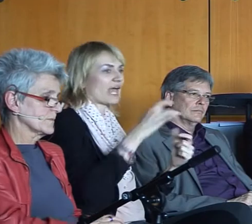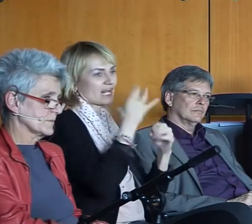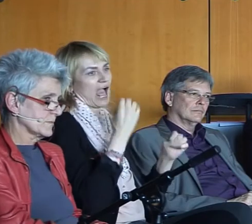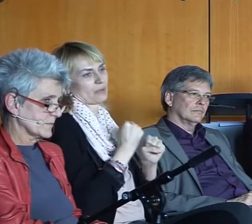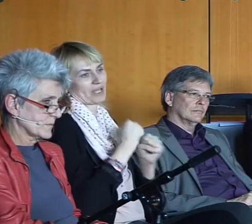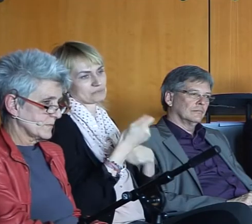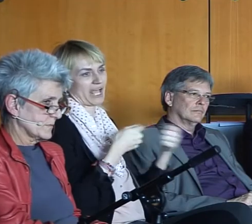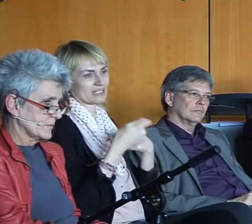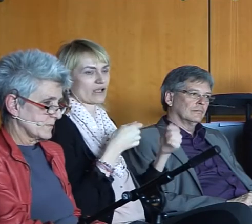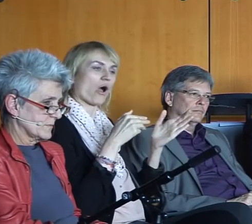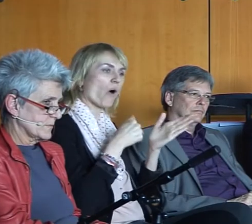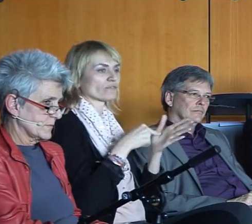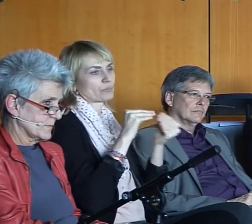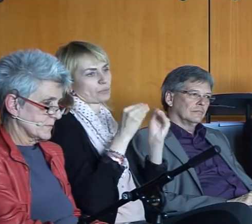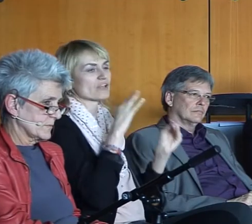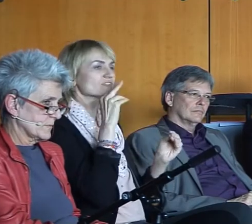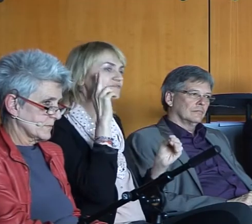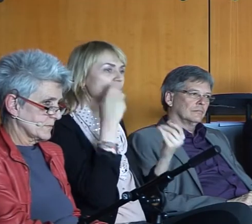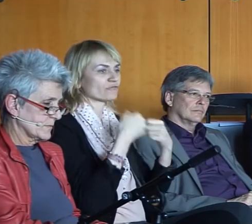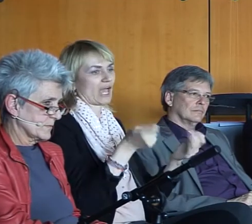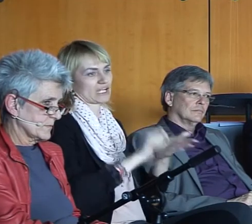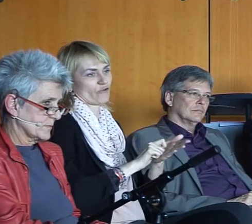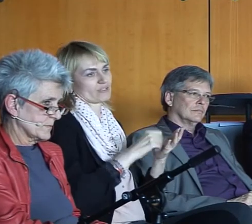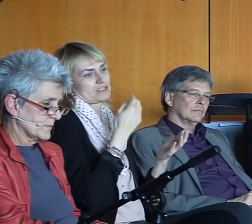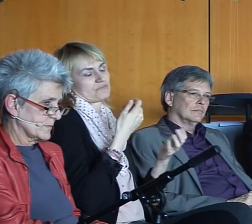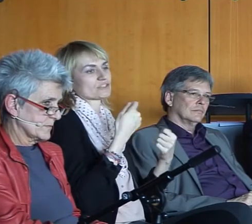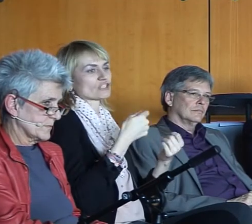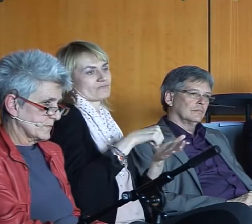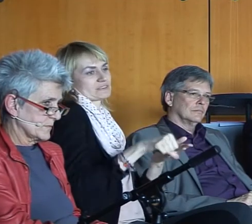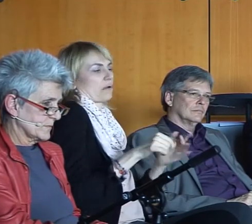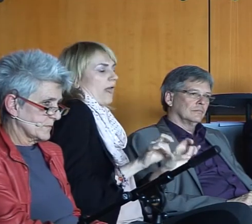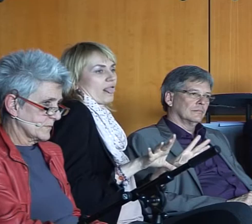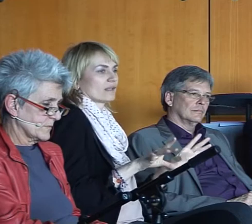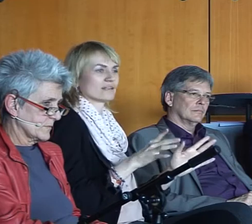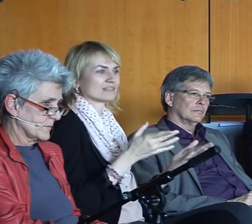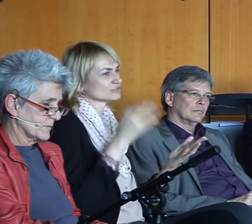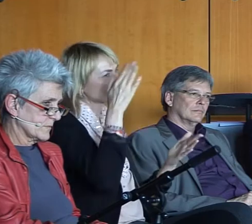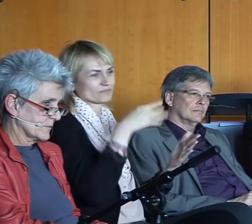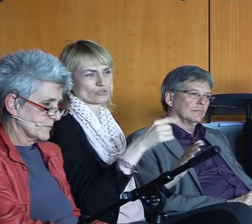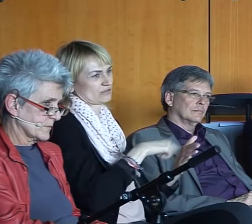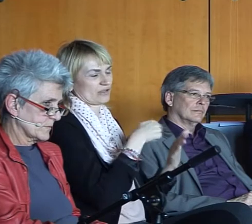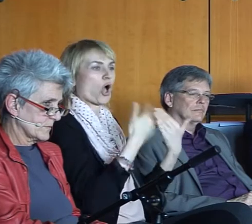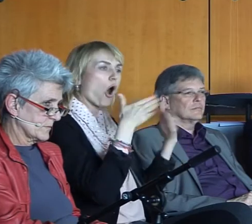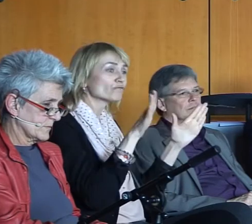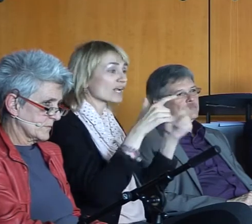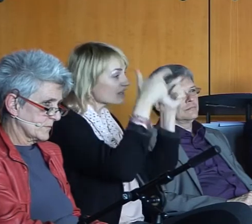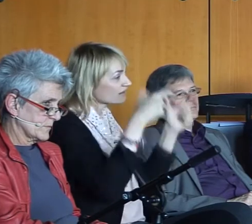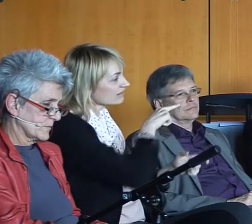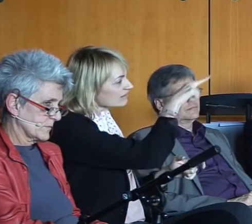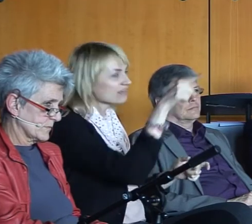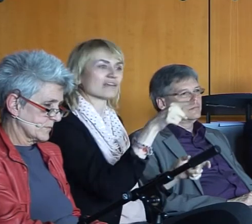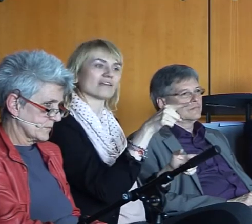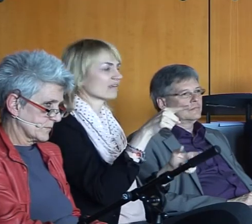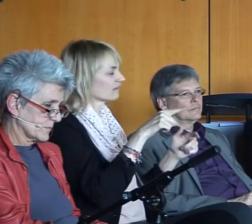Inklusion. Und der Arbeitsmarkt ist auch noch ein wichtiger Punkt. Es gibt sehr viele Unternehmen, die sich nach wie vor freikaufen, um